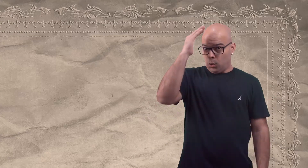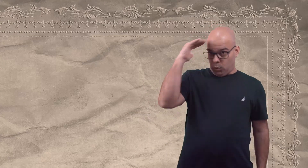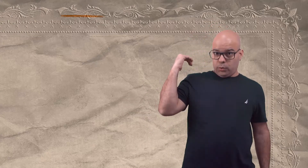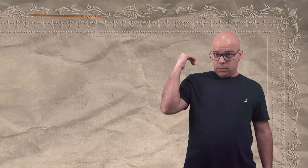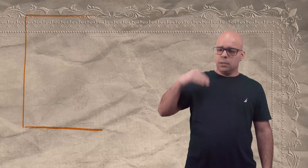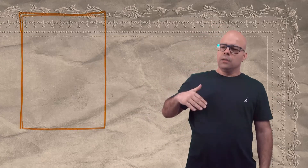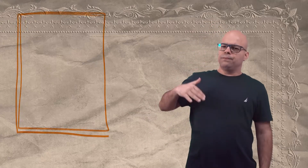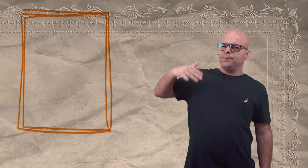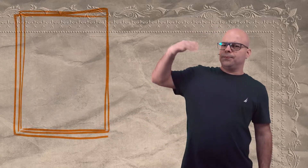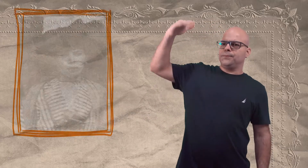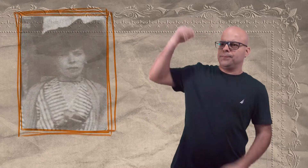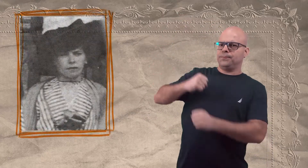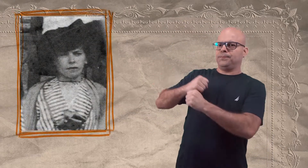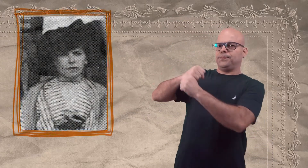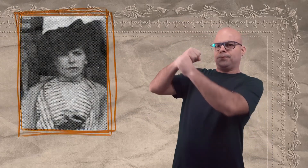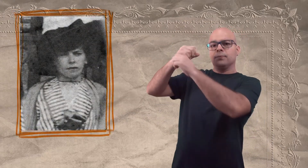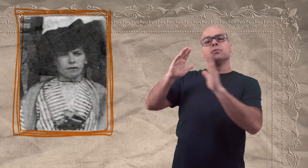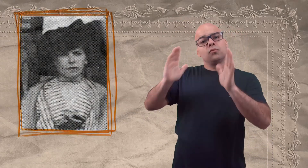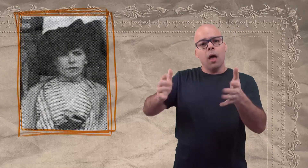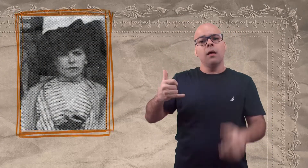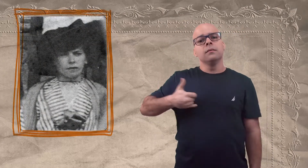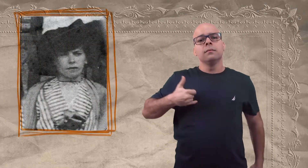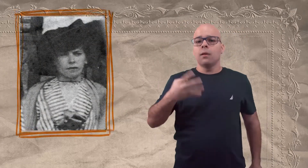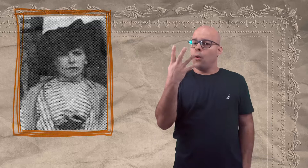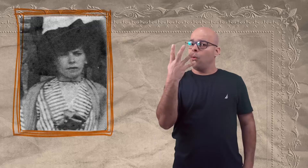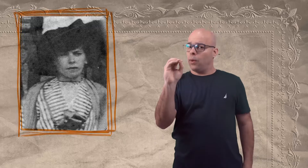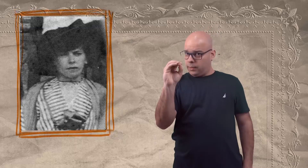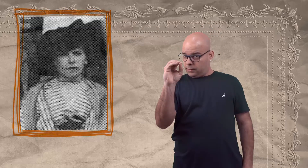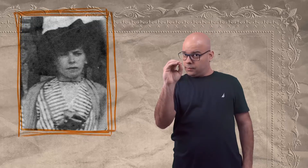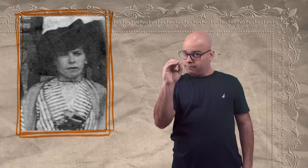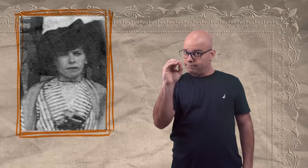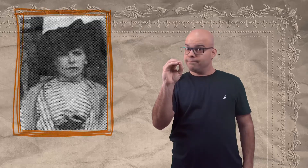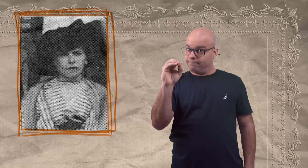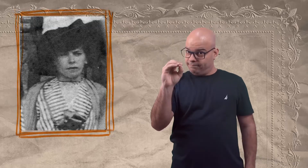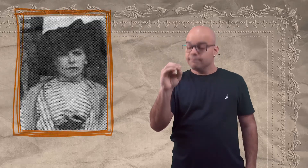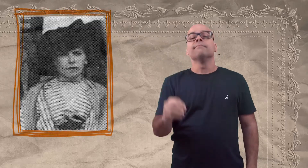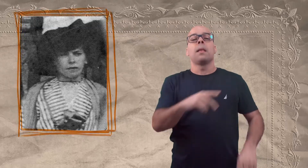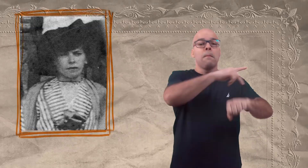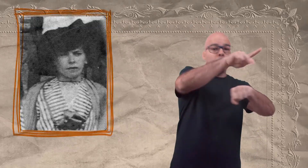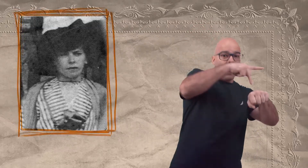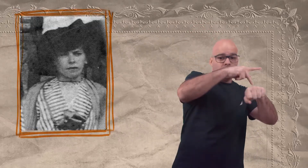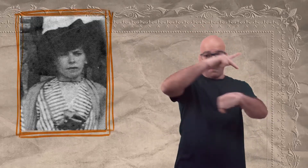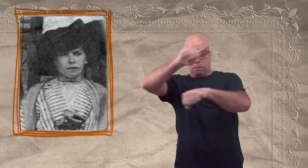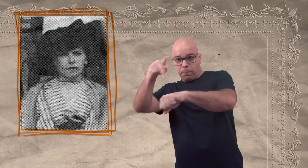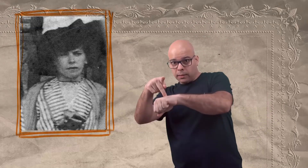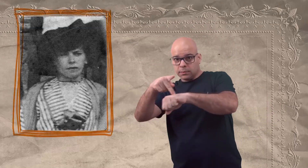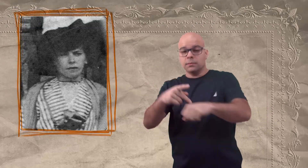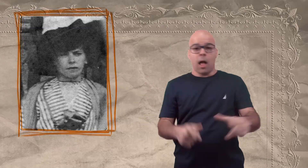Muitos anos se passaram. Louise já estava com 40 anos de idade. A Alemanha